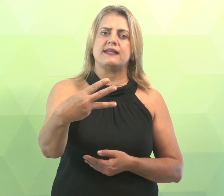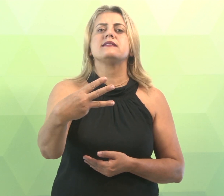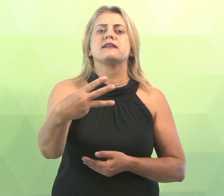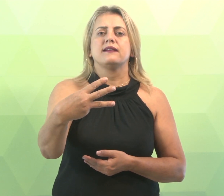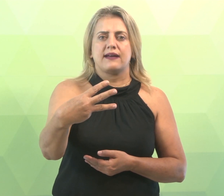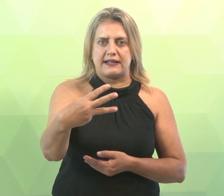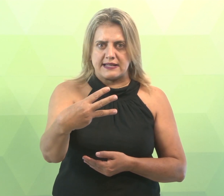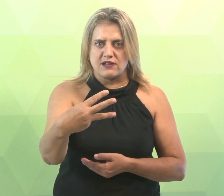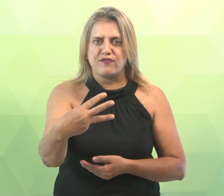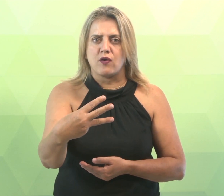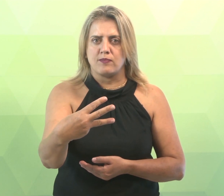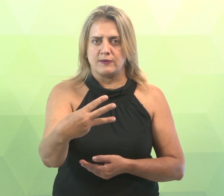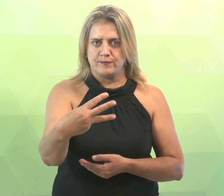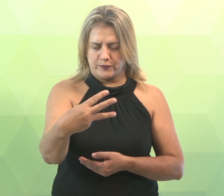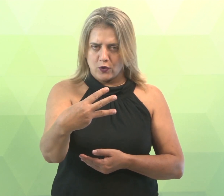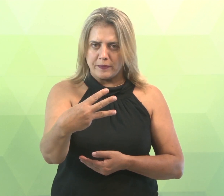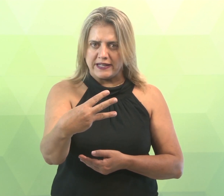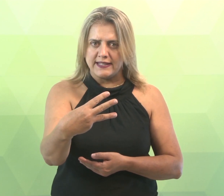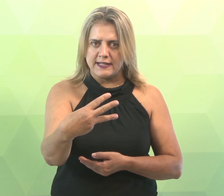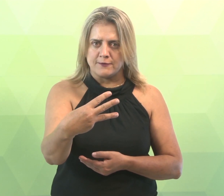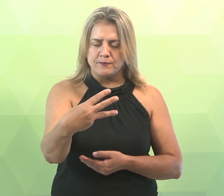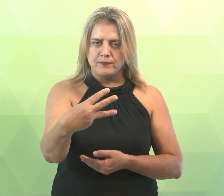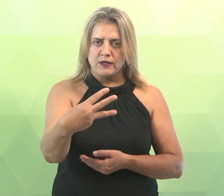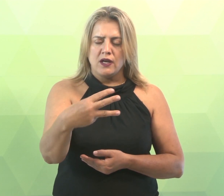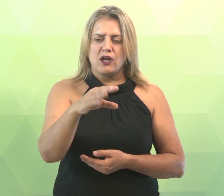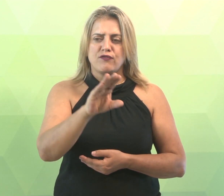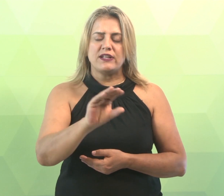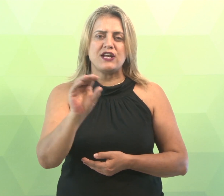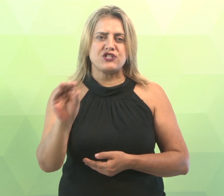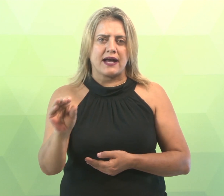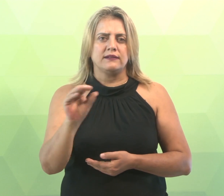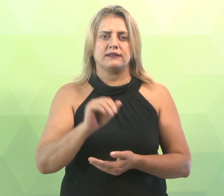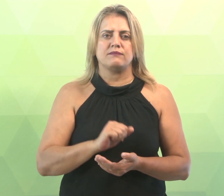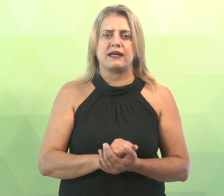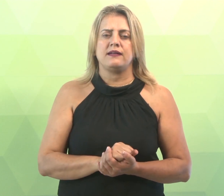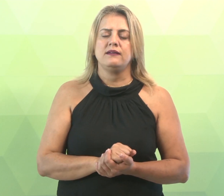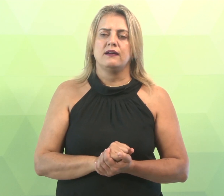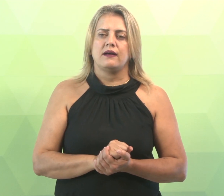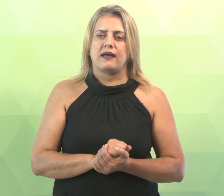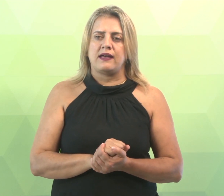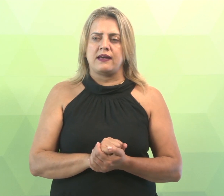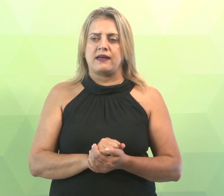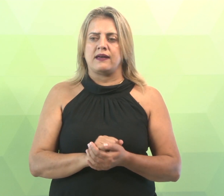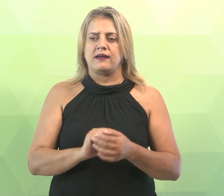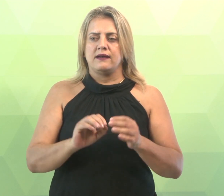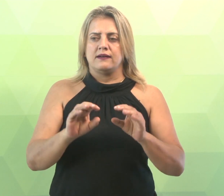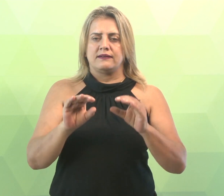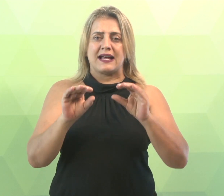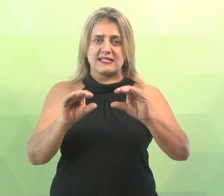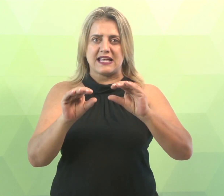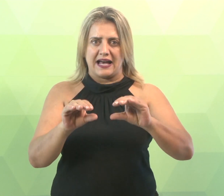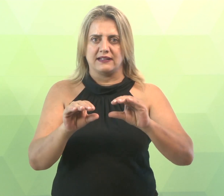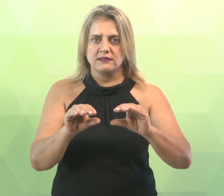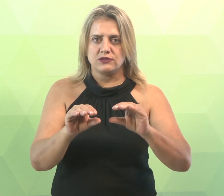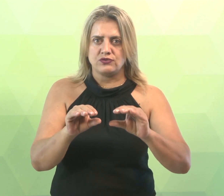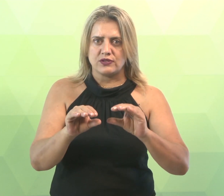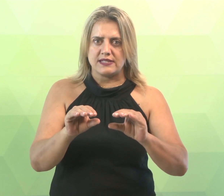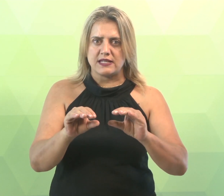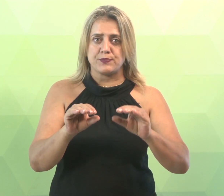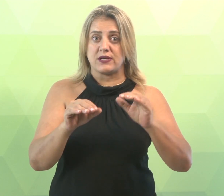333 é dessa forma. Compreenderam? Eu vou deixar também na sala de vocês, porque se